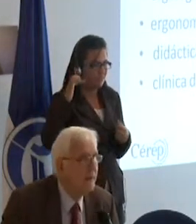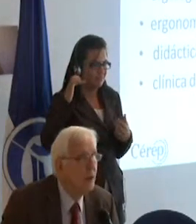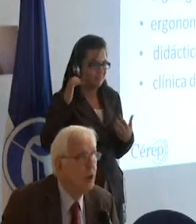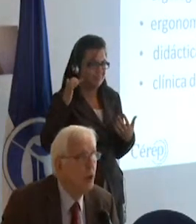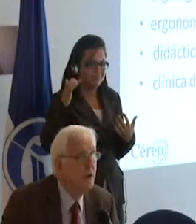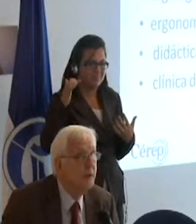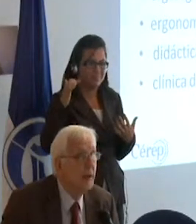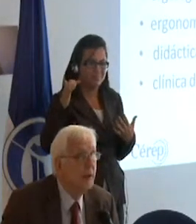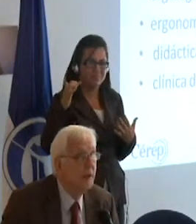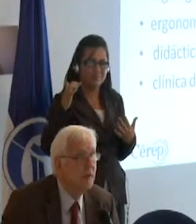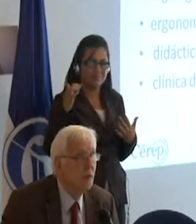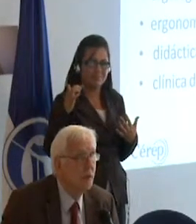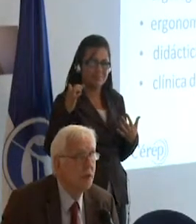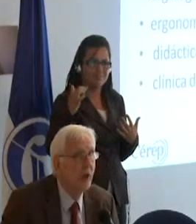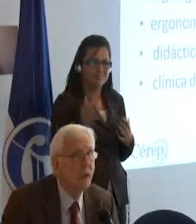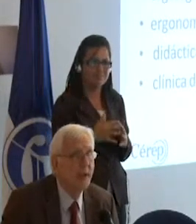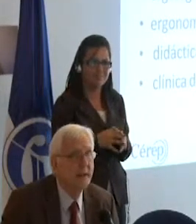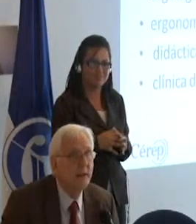inédita